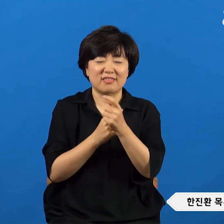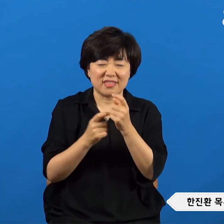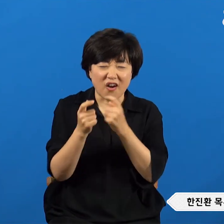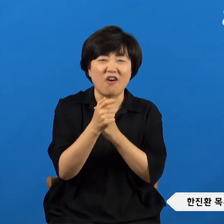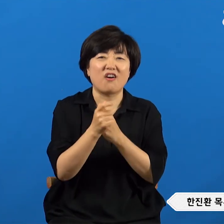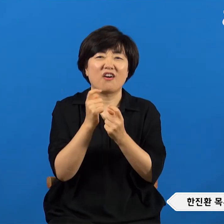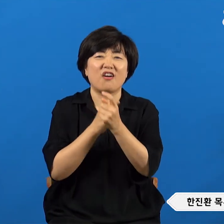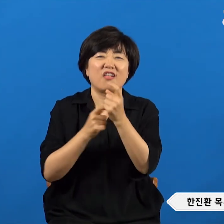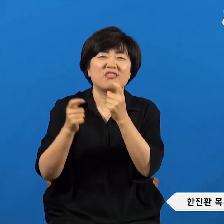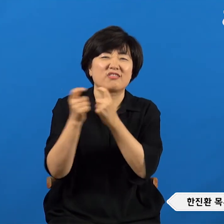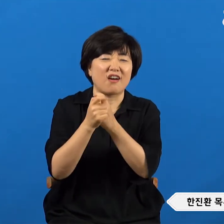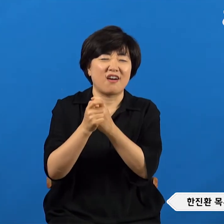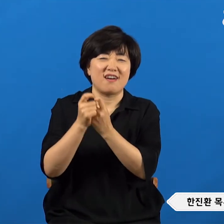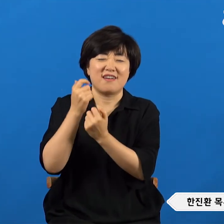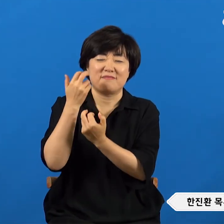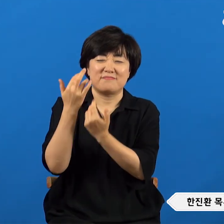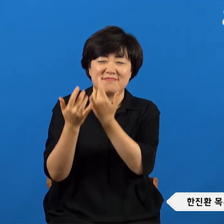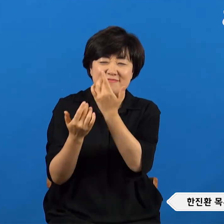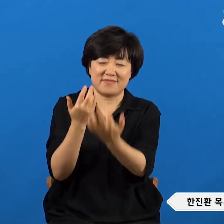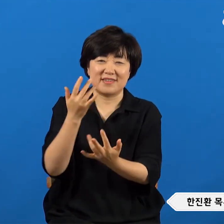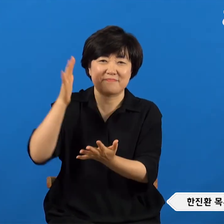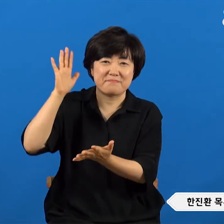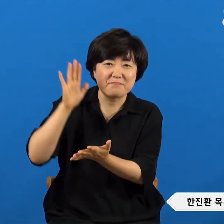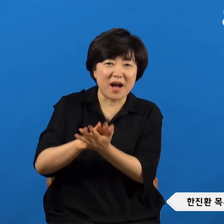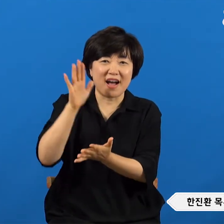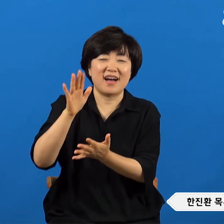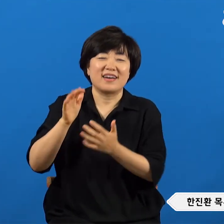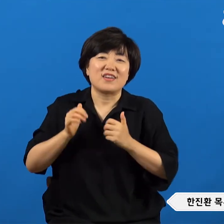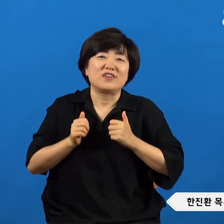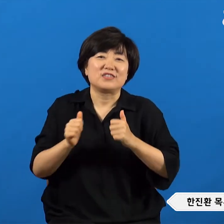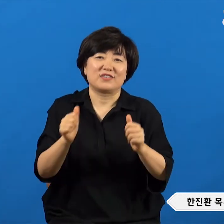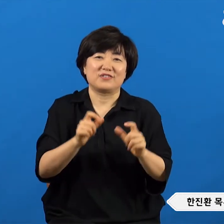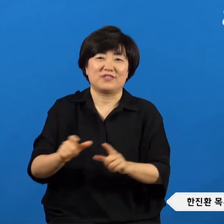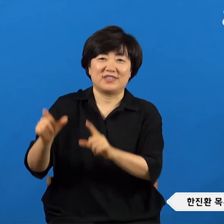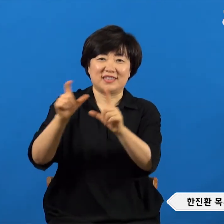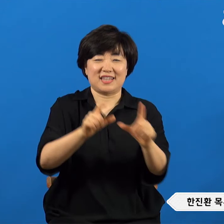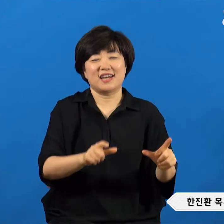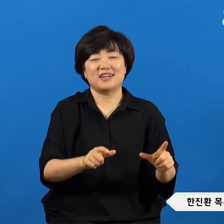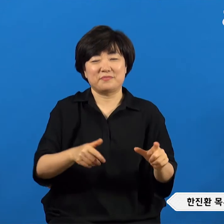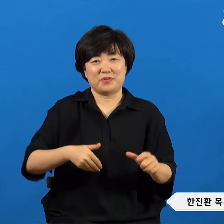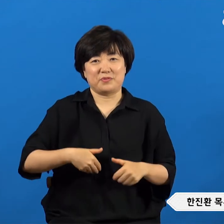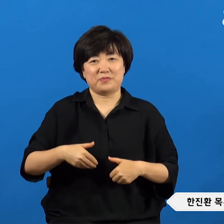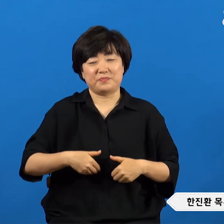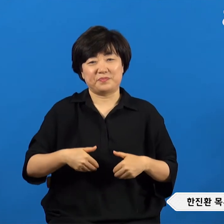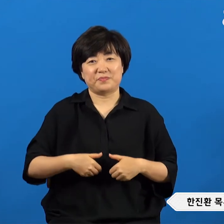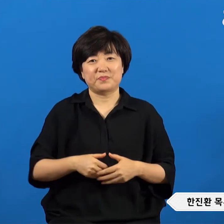더욱더욱 불꽃 같은 열정을 불태우면서 살아야 하겠습니다.